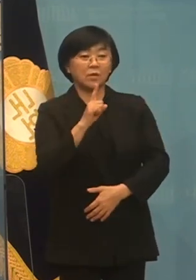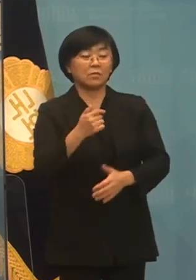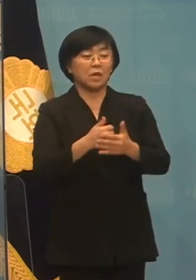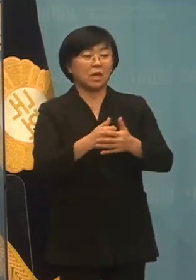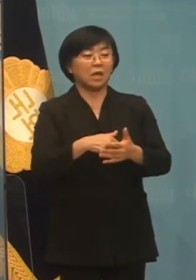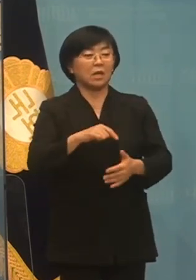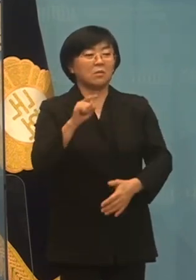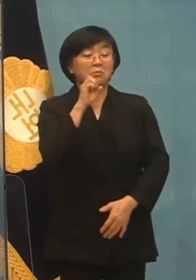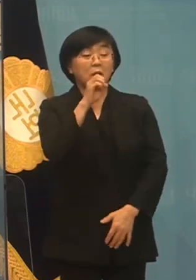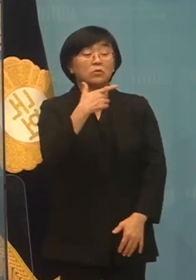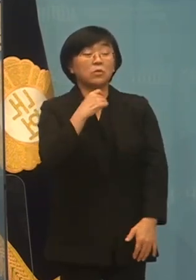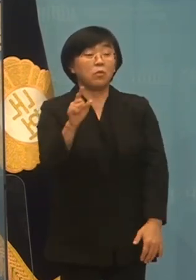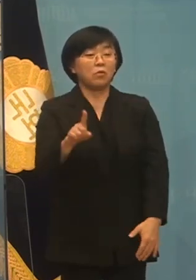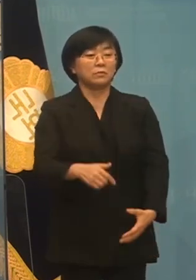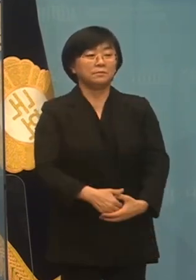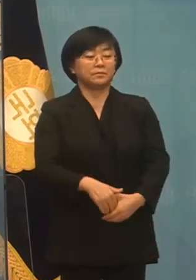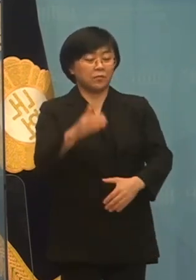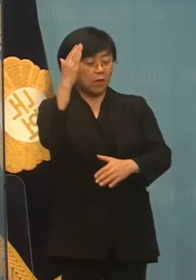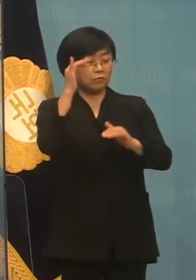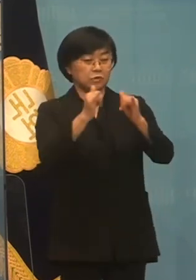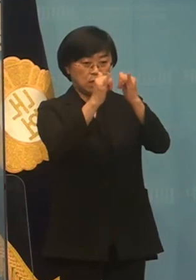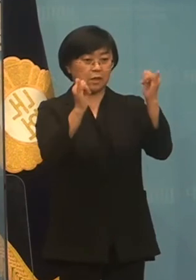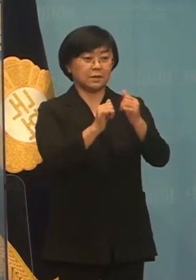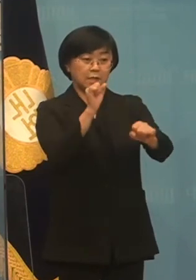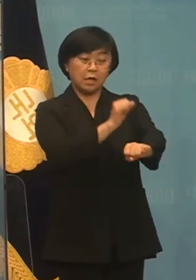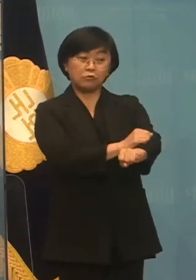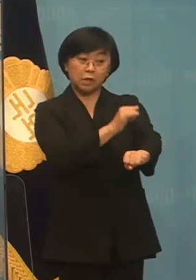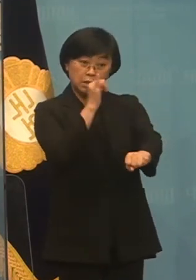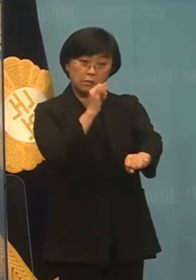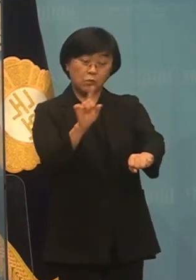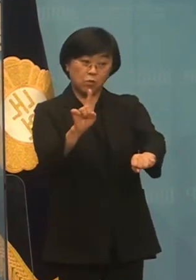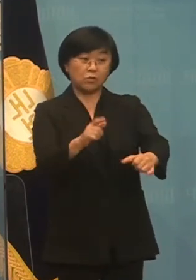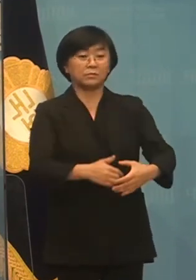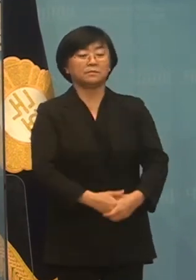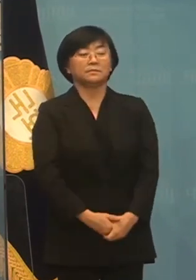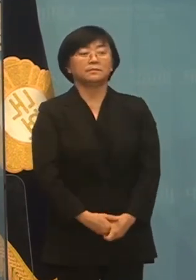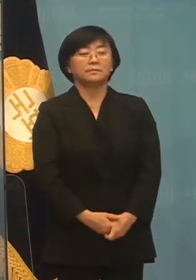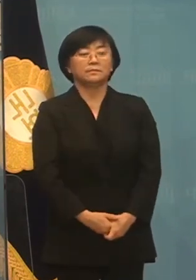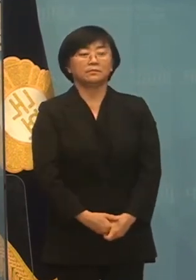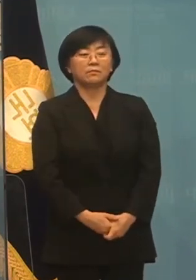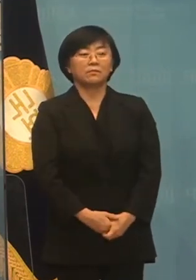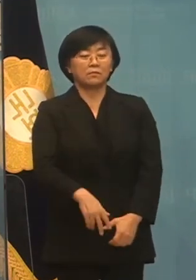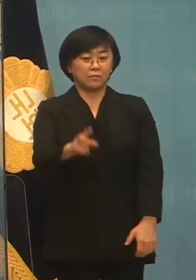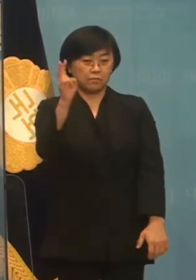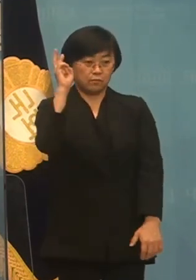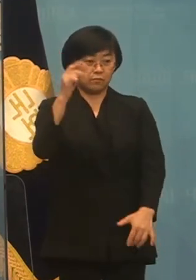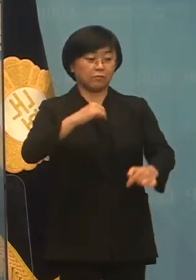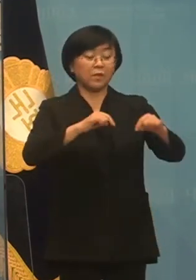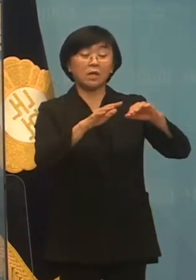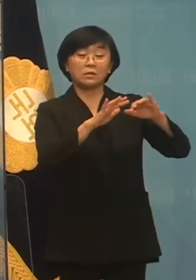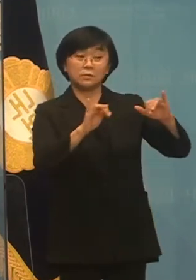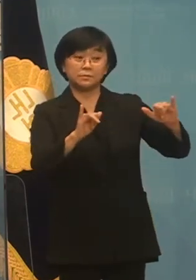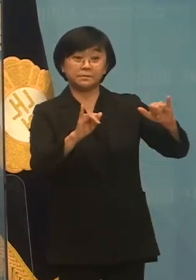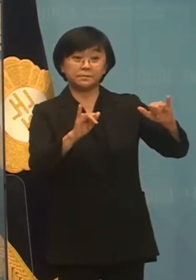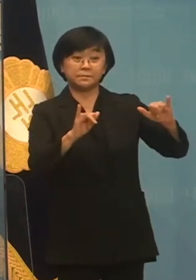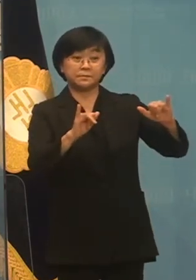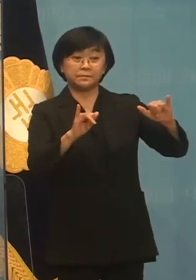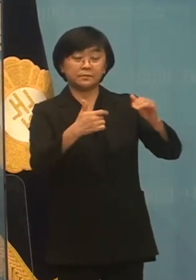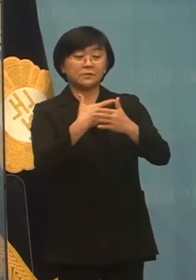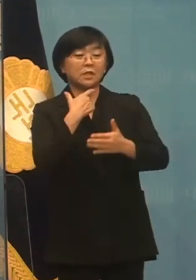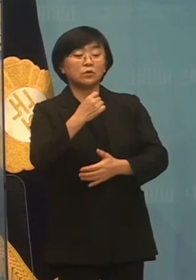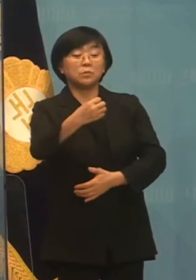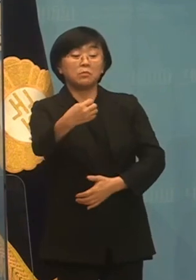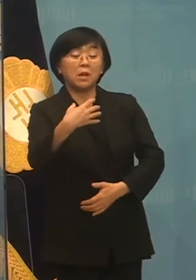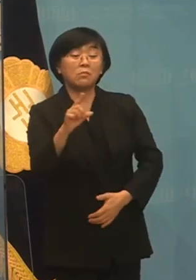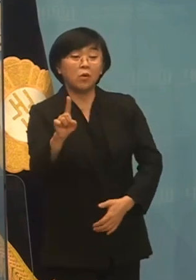쓴 소리는 무엇입니까? 한국 사회가 잘하고 있다고 생각하는 것은 무엇입니까? 혹은 정치인에게 하고 싶은